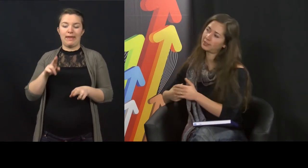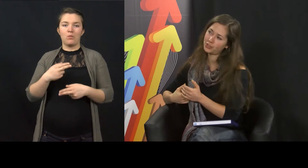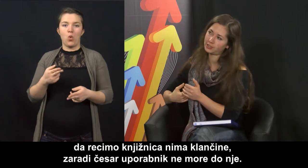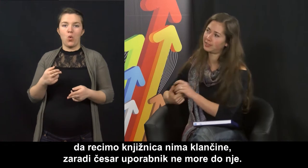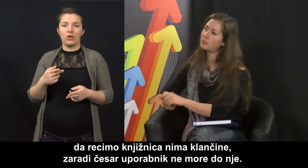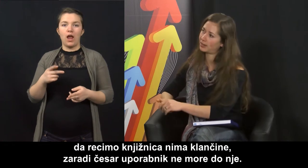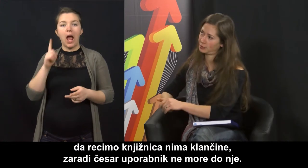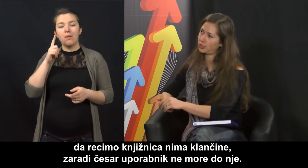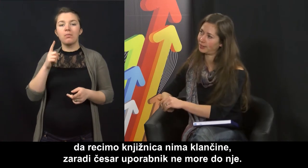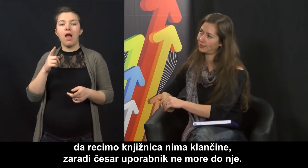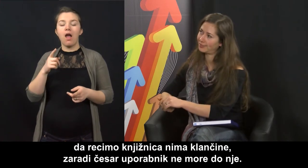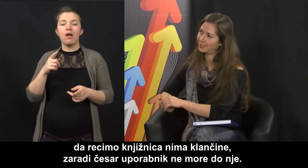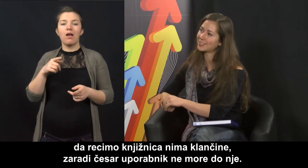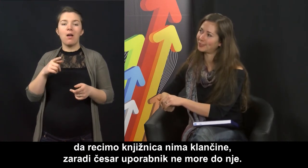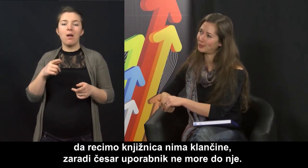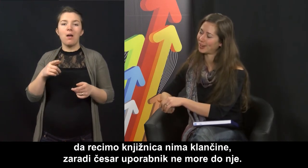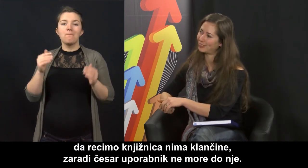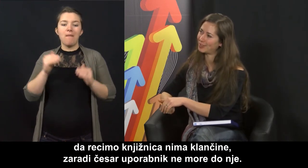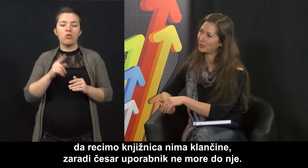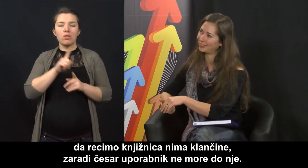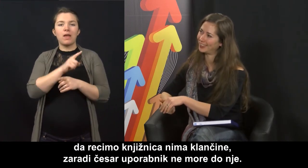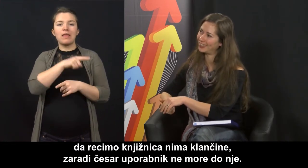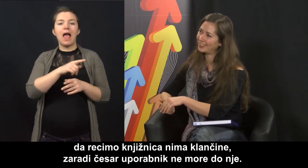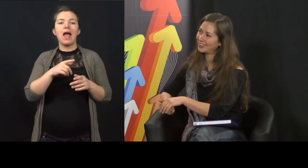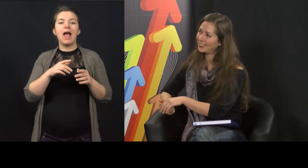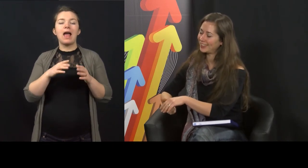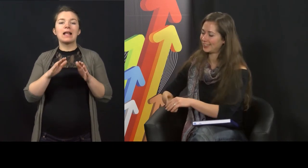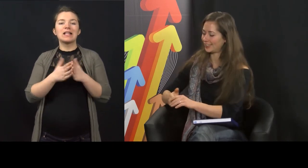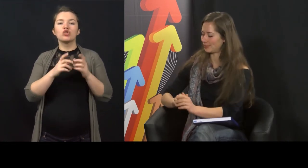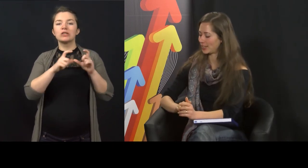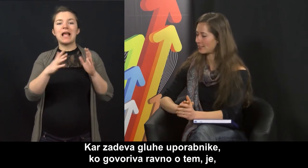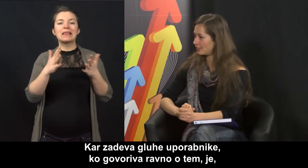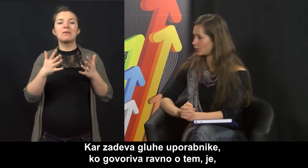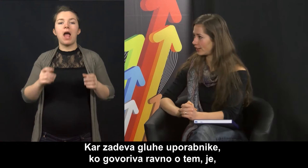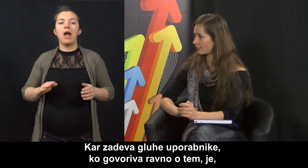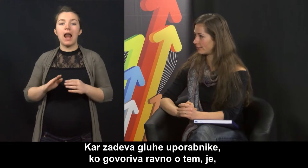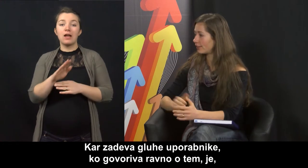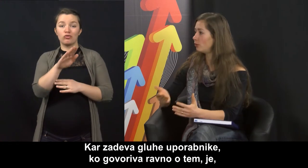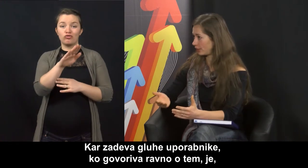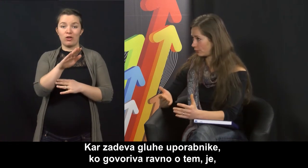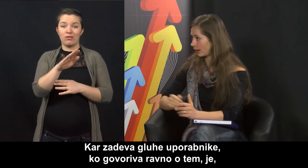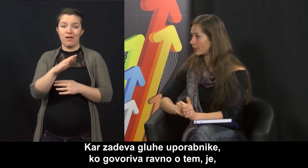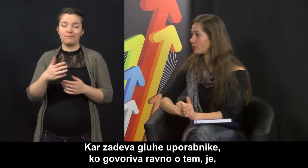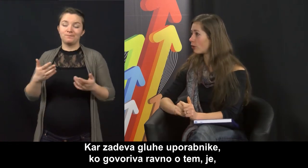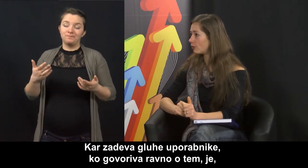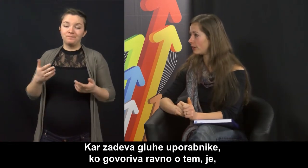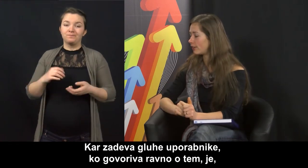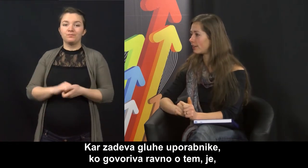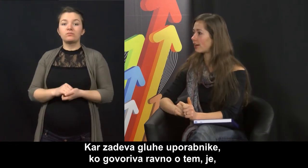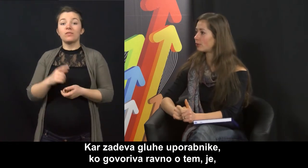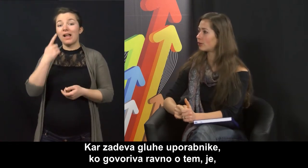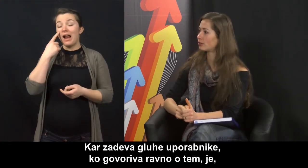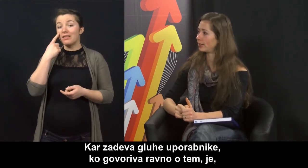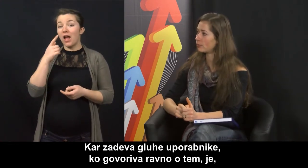to, da knjižnica nima klančine in zato uporabnik ne more do nje. Kar se tiče gluhih uporabnikov, ko